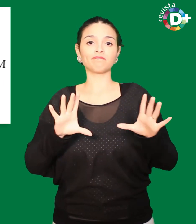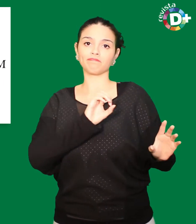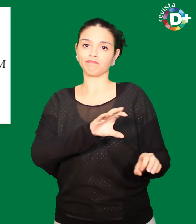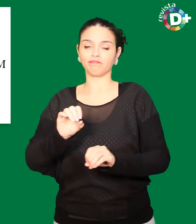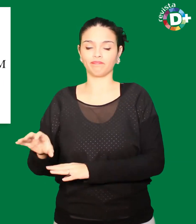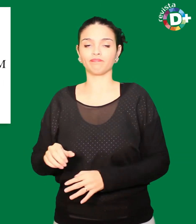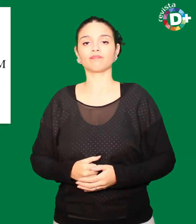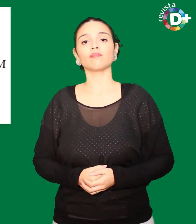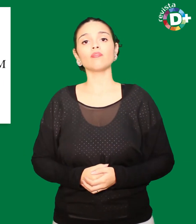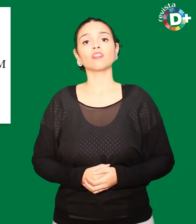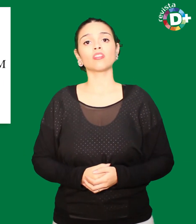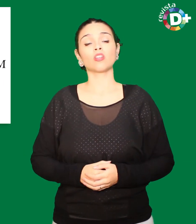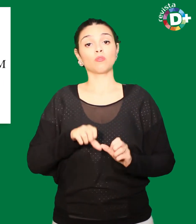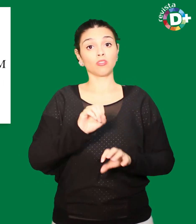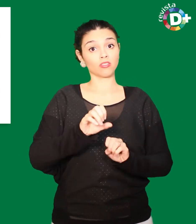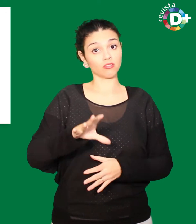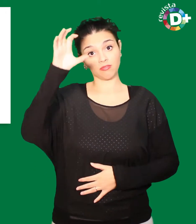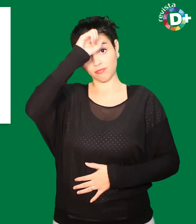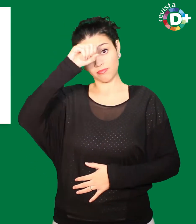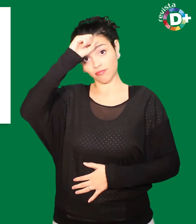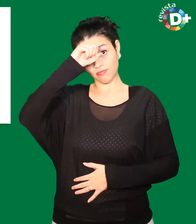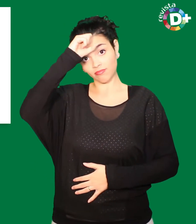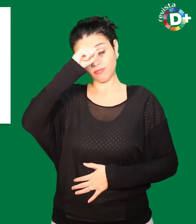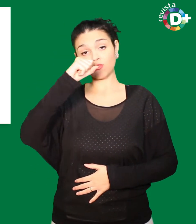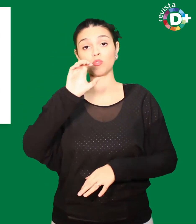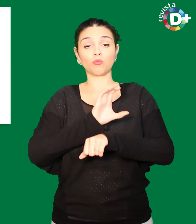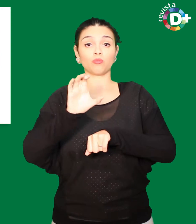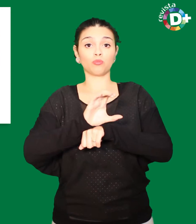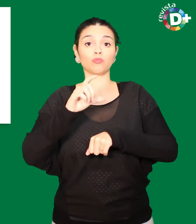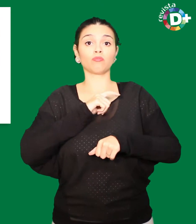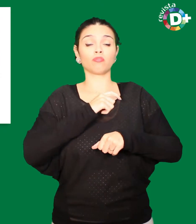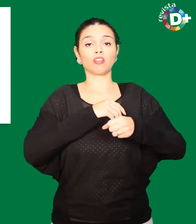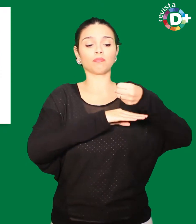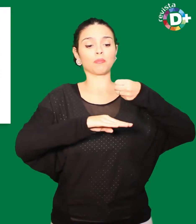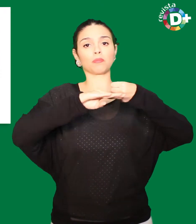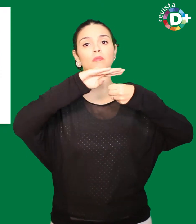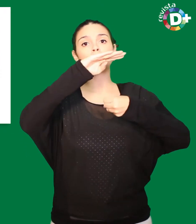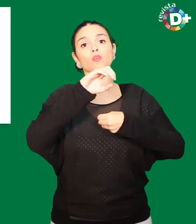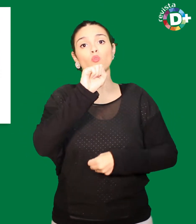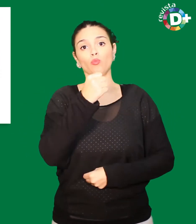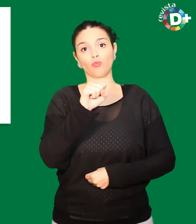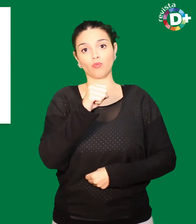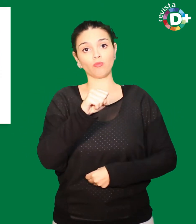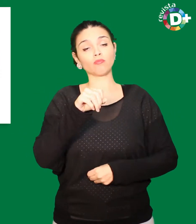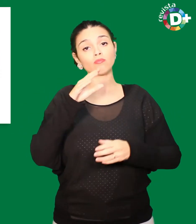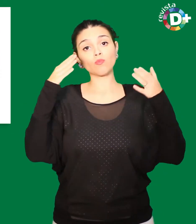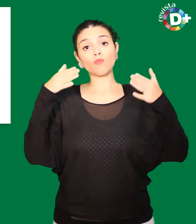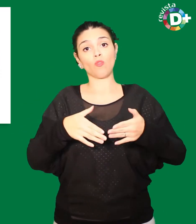Informação e aprendizagem. O curso será dividido em 8 módulos, voltado para profissionais das áreas de educação e